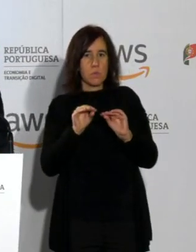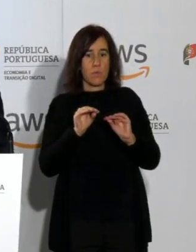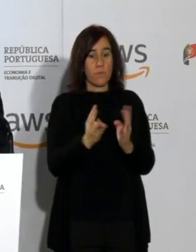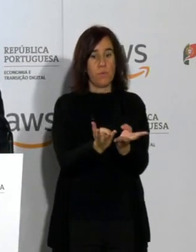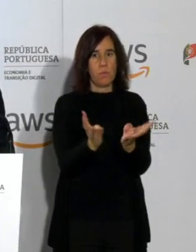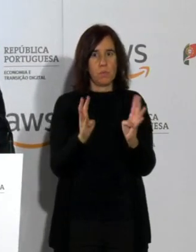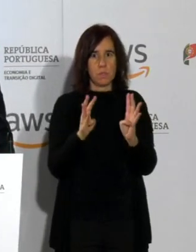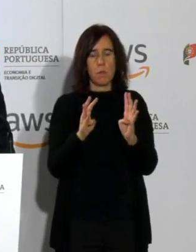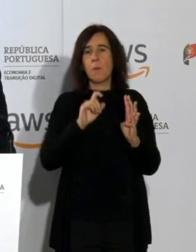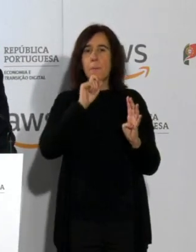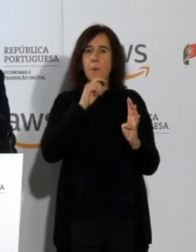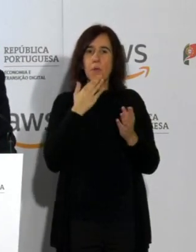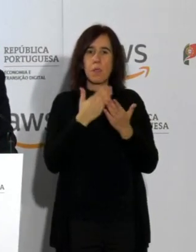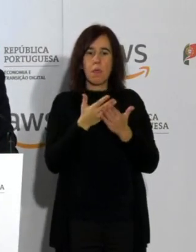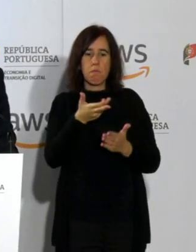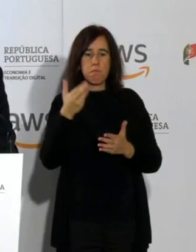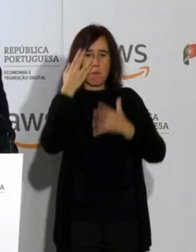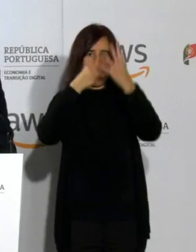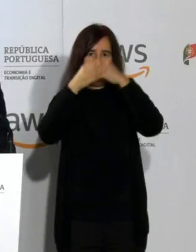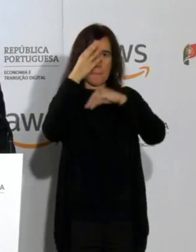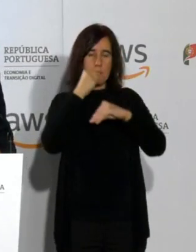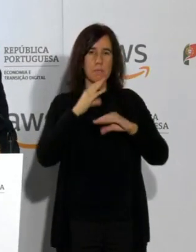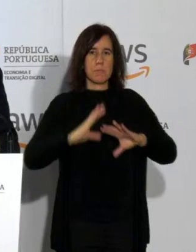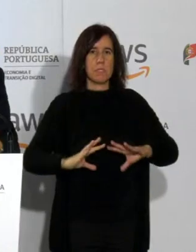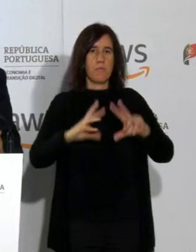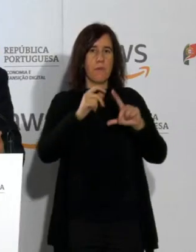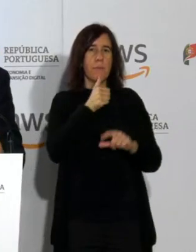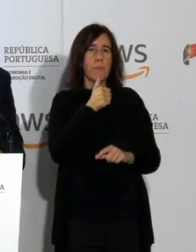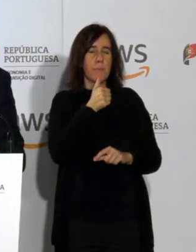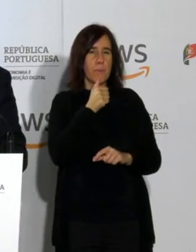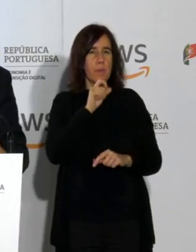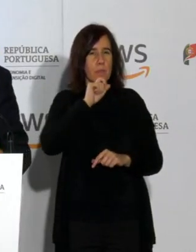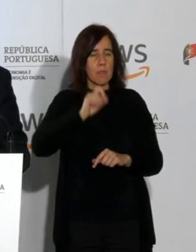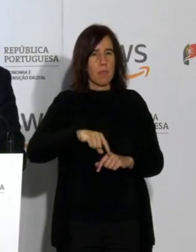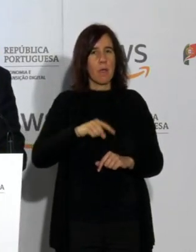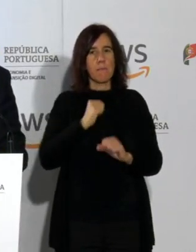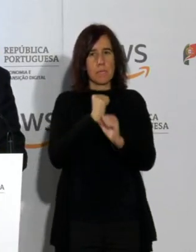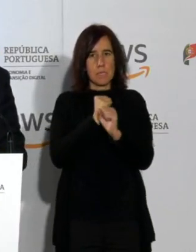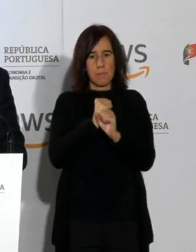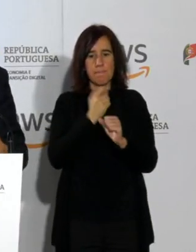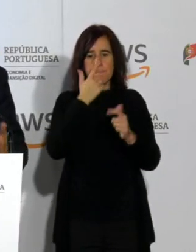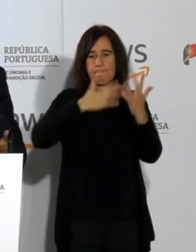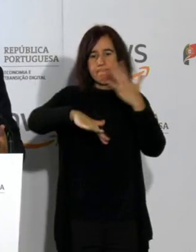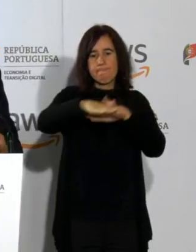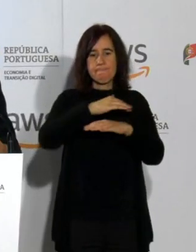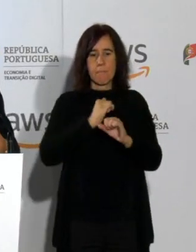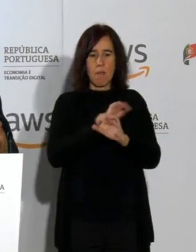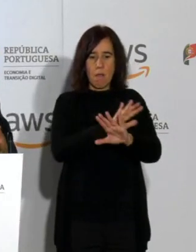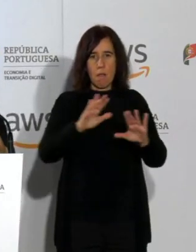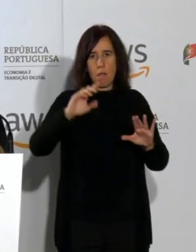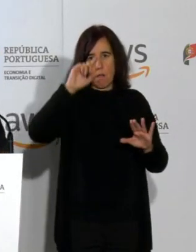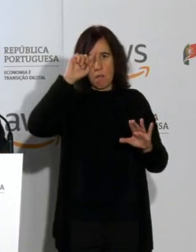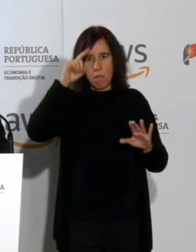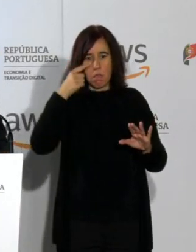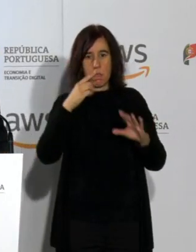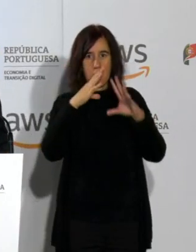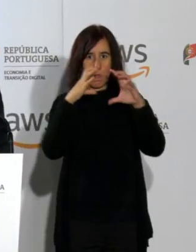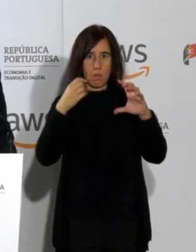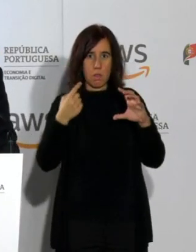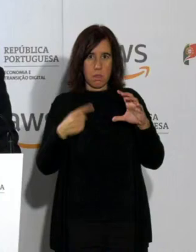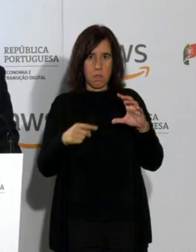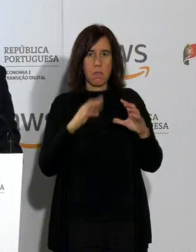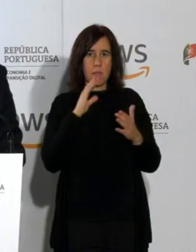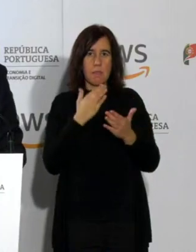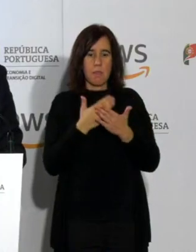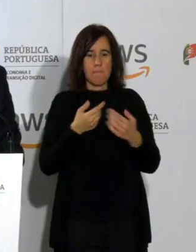formação pode acelerar a aprendizagem e o desenvolvimento de uma força de trabalho e de uma população ativa com conhecimentos de classe que